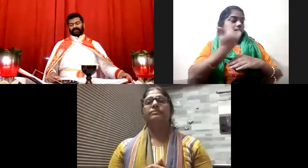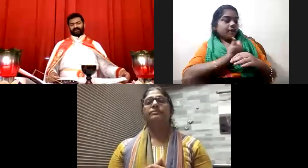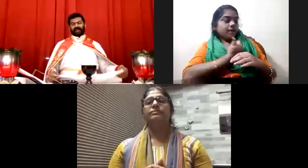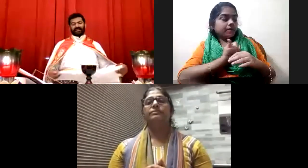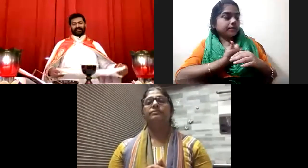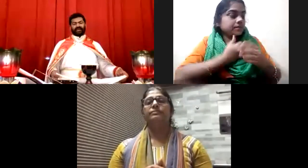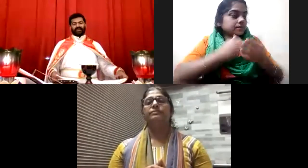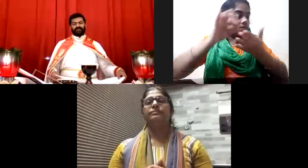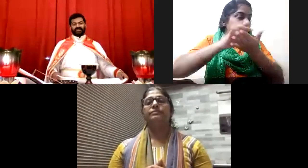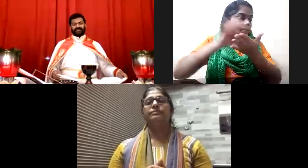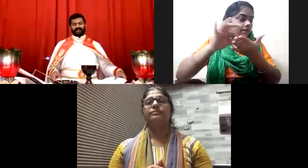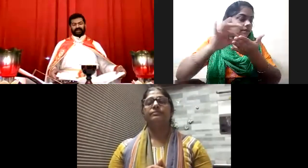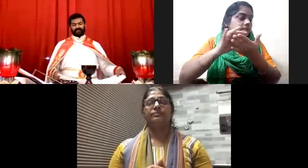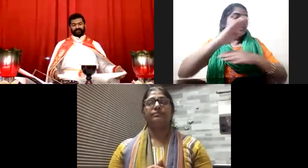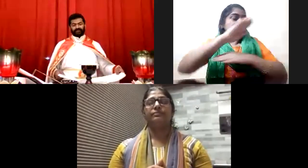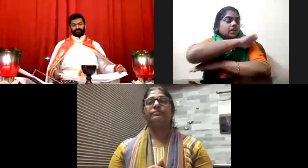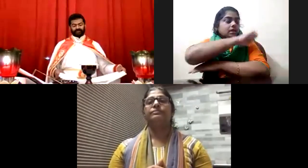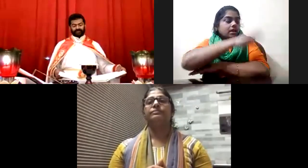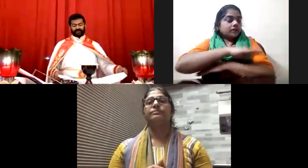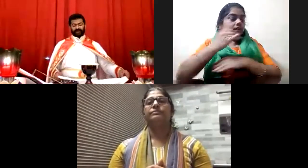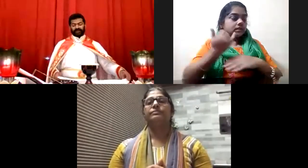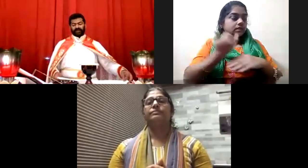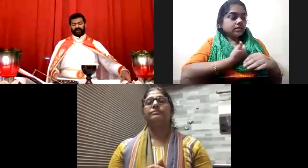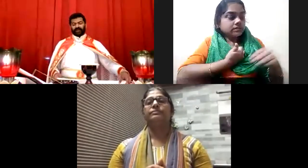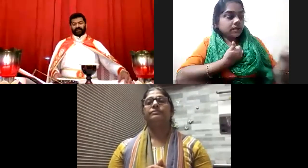പാപമോചനവും യാചിക്കുകയും ചെയ്യാം.